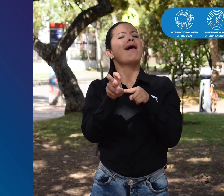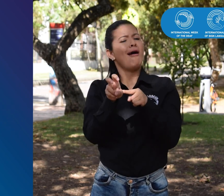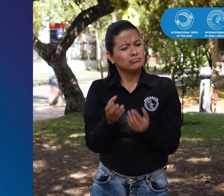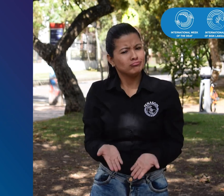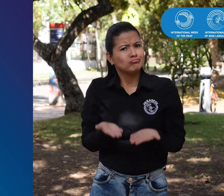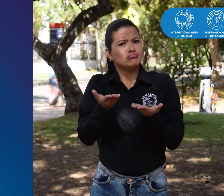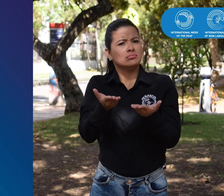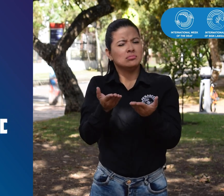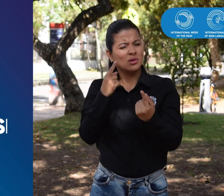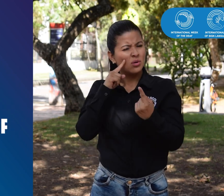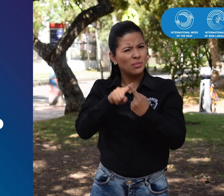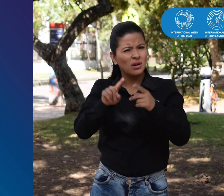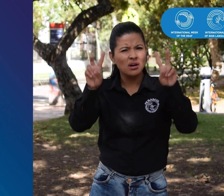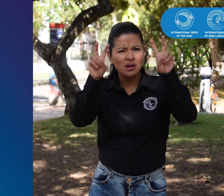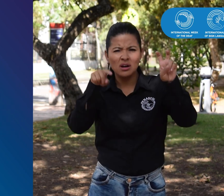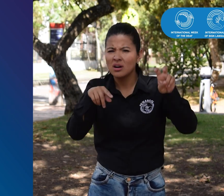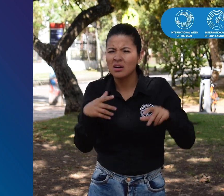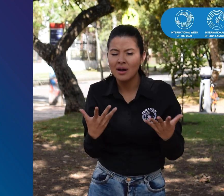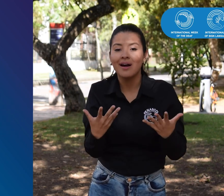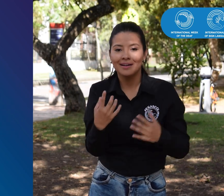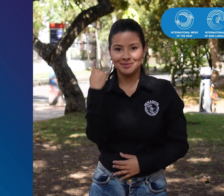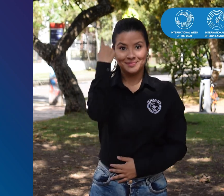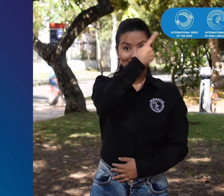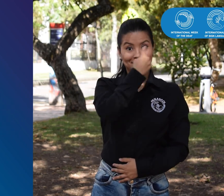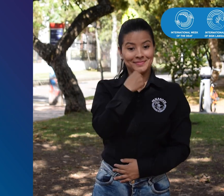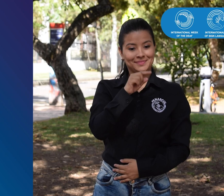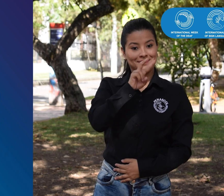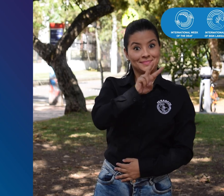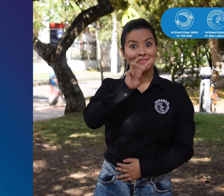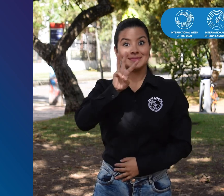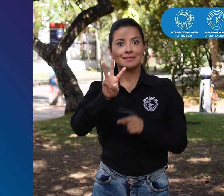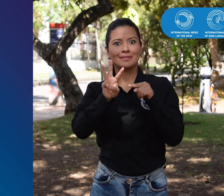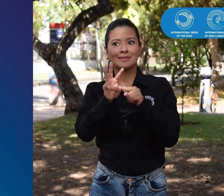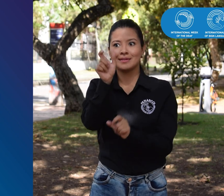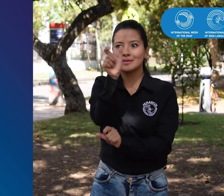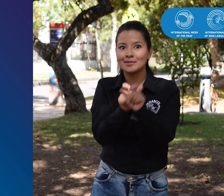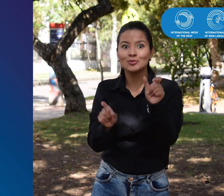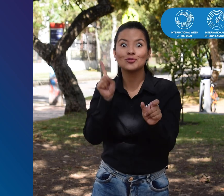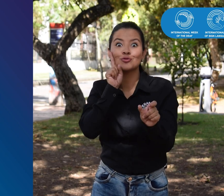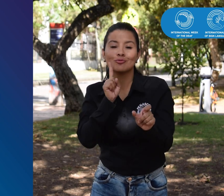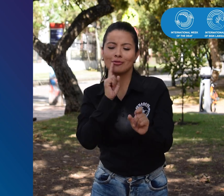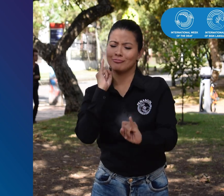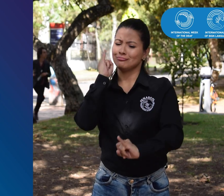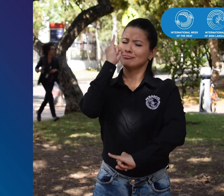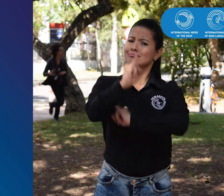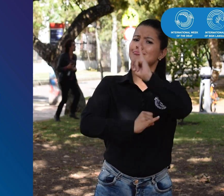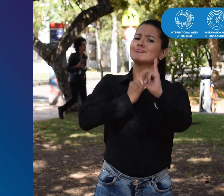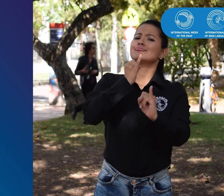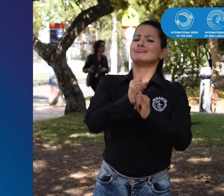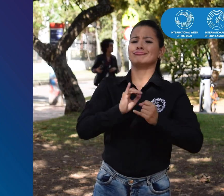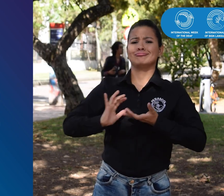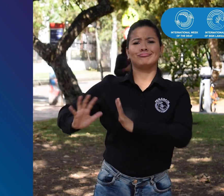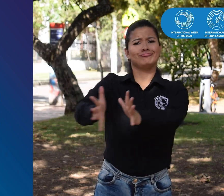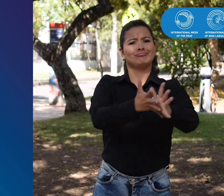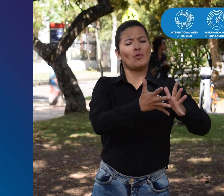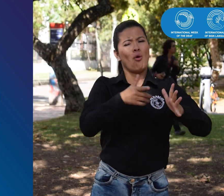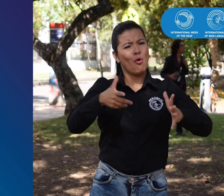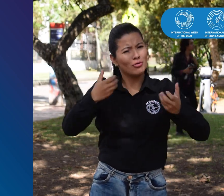2017 optaron por declarar el día 23 de septiembre de cada año como el Día Internacional de la lengua de